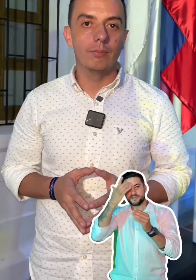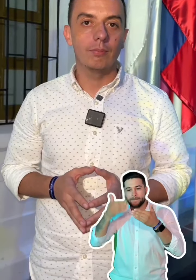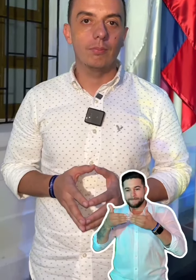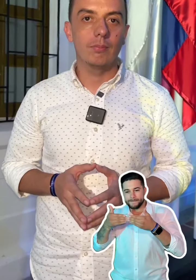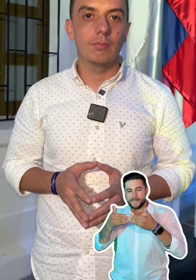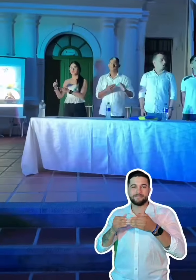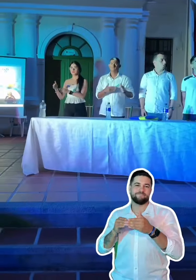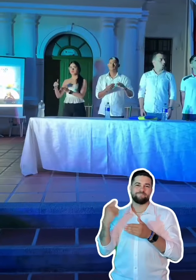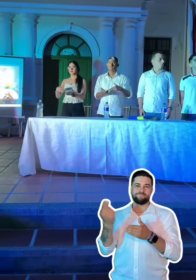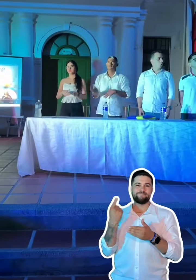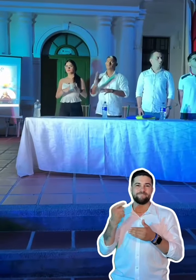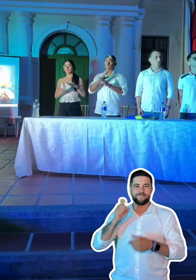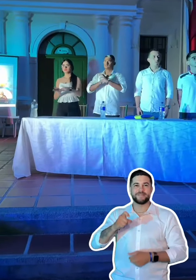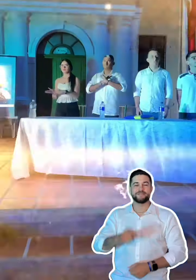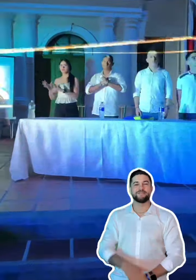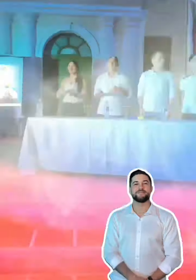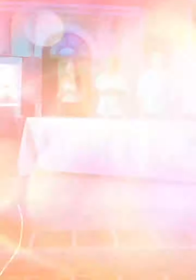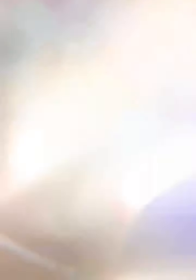ciudad.